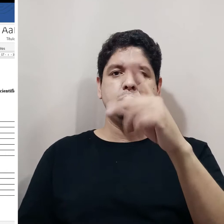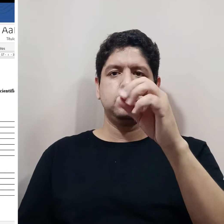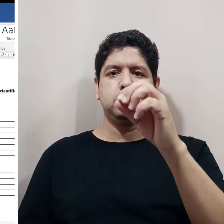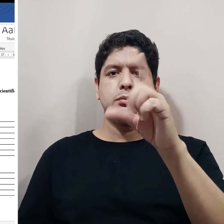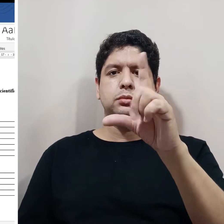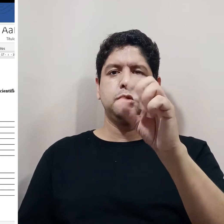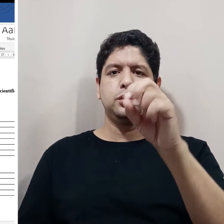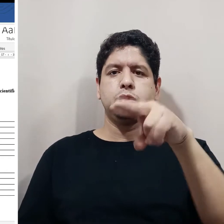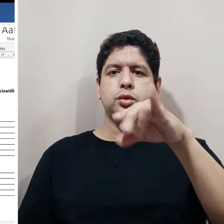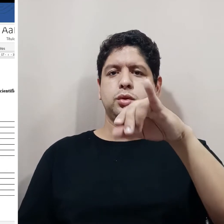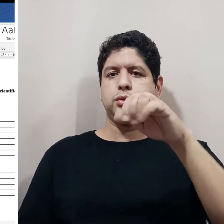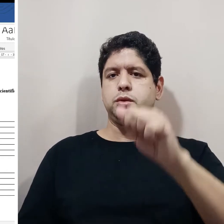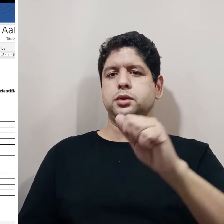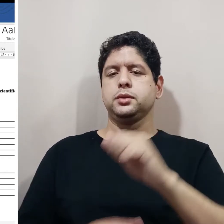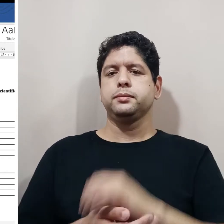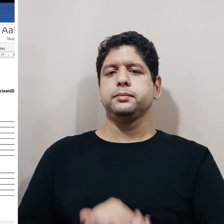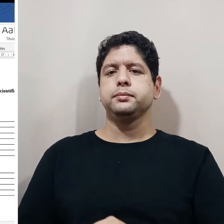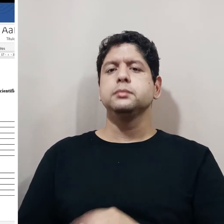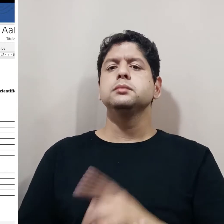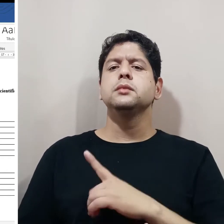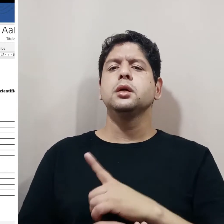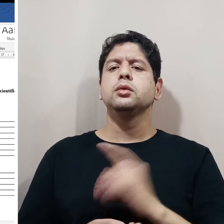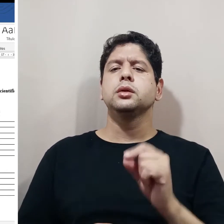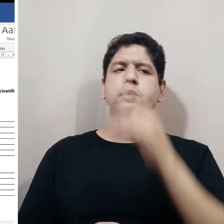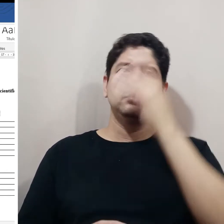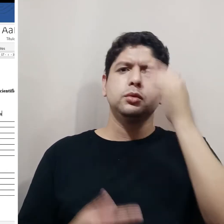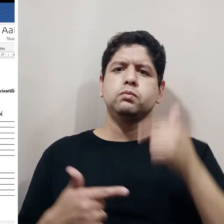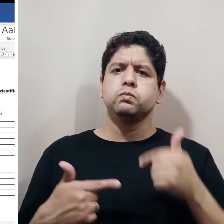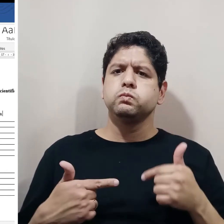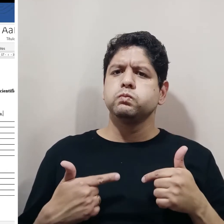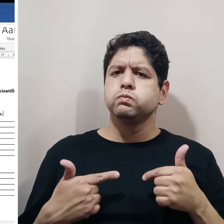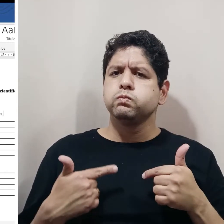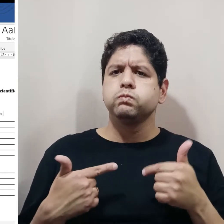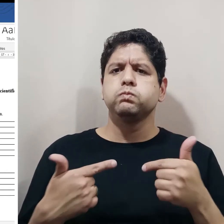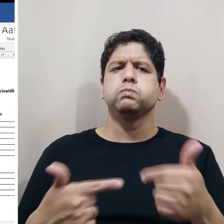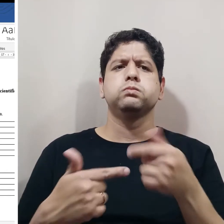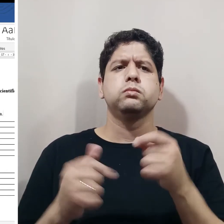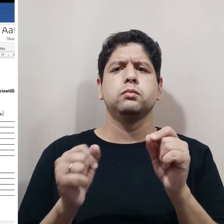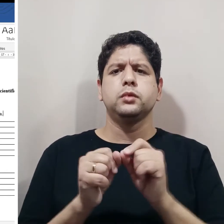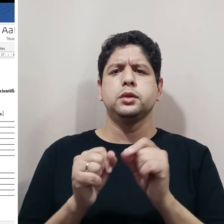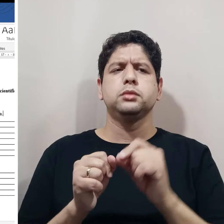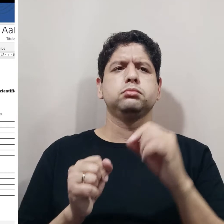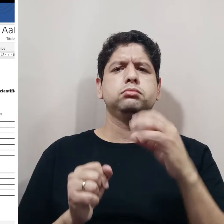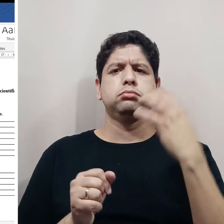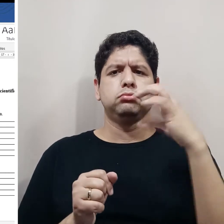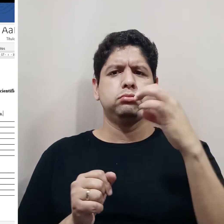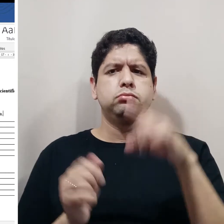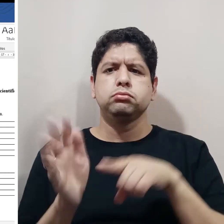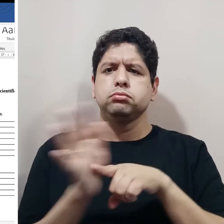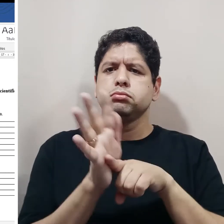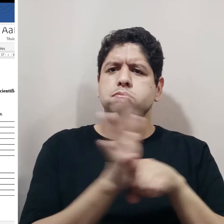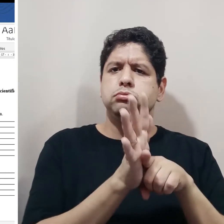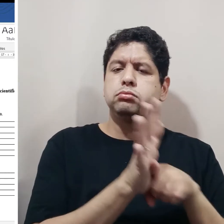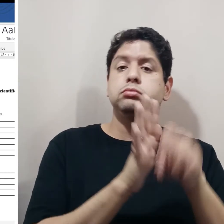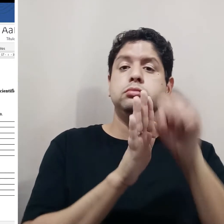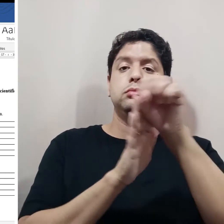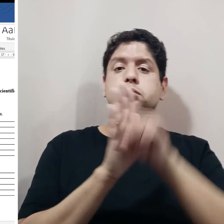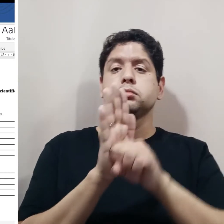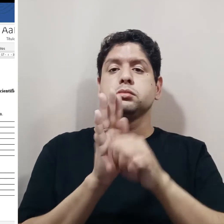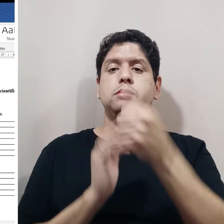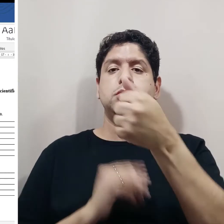melhor. Polônia, tá? Foram países onde também houve, né, um grande